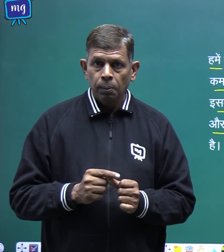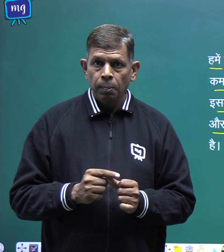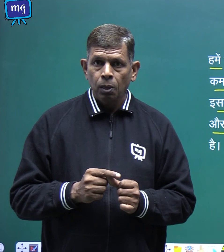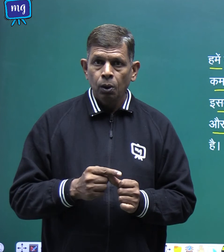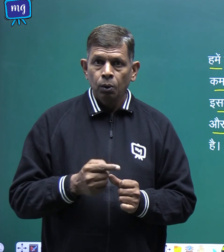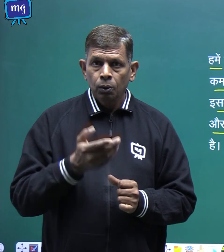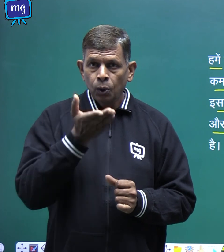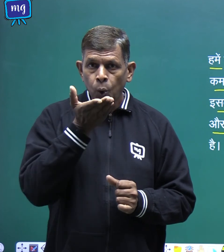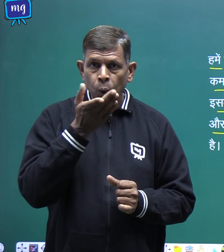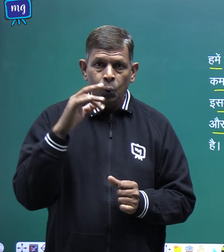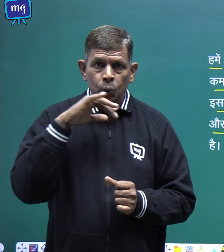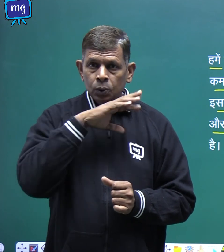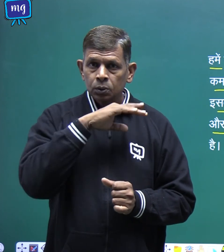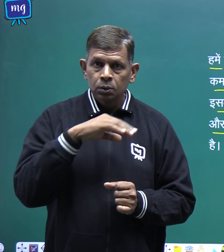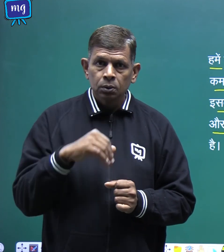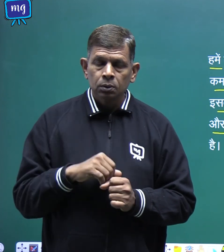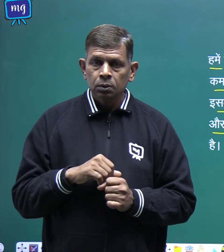वायु प्रदूषण भी